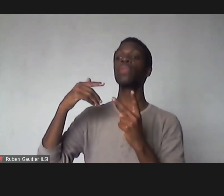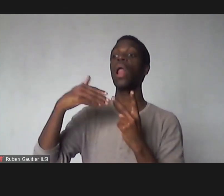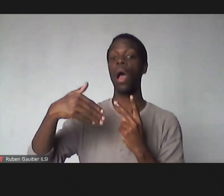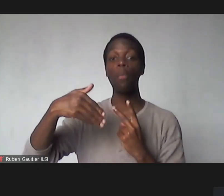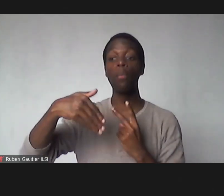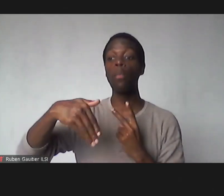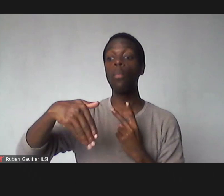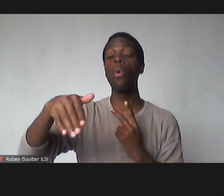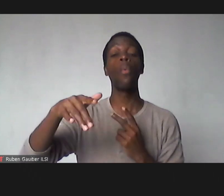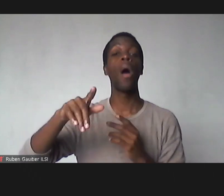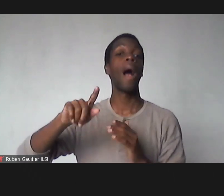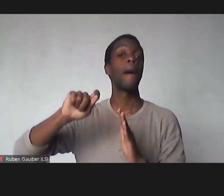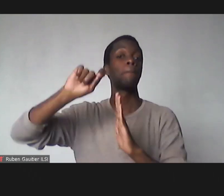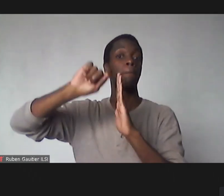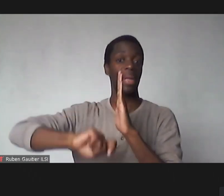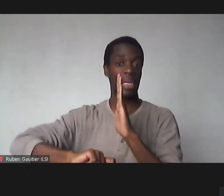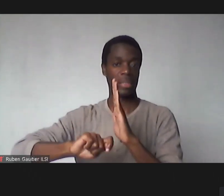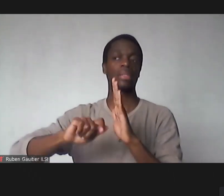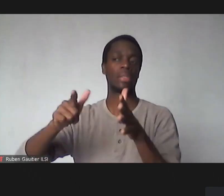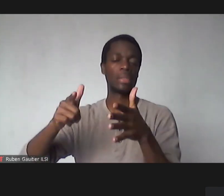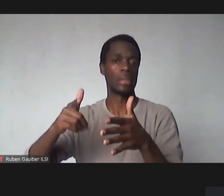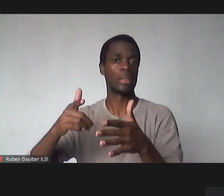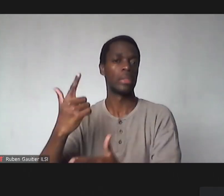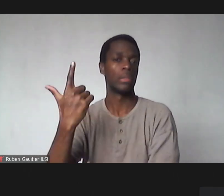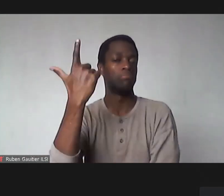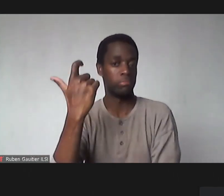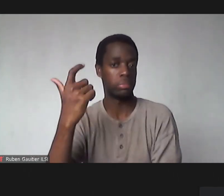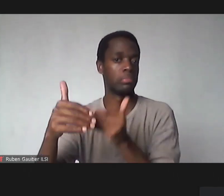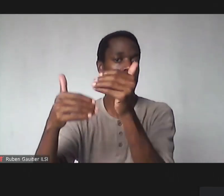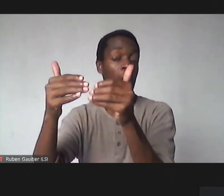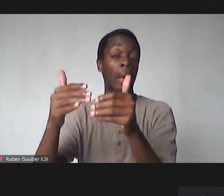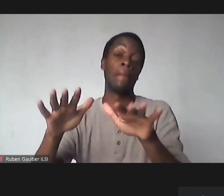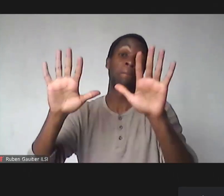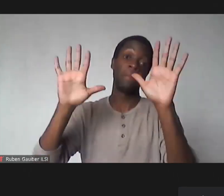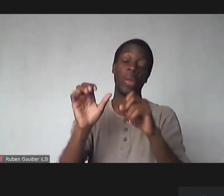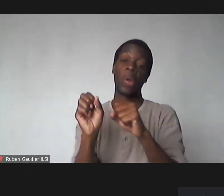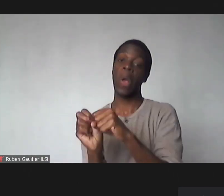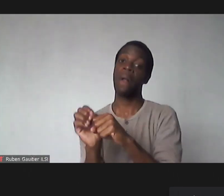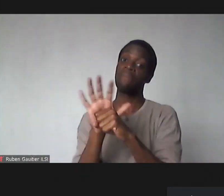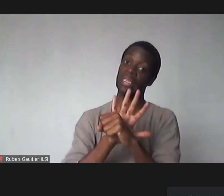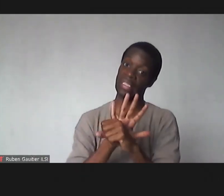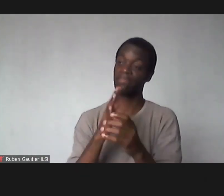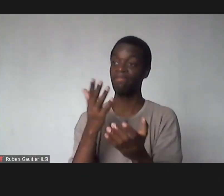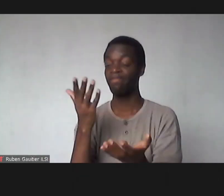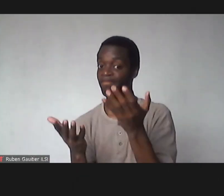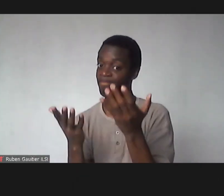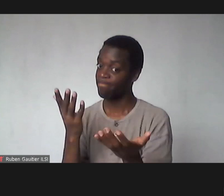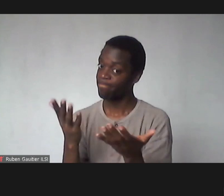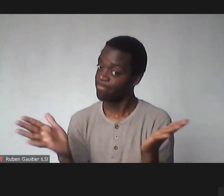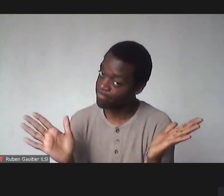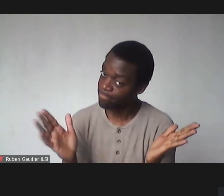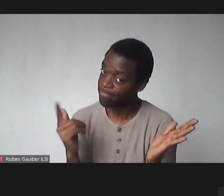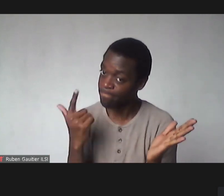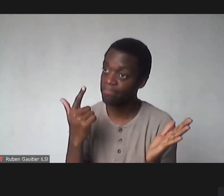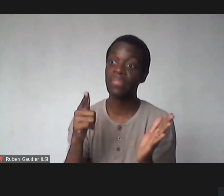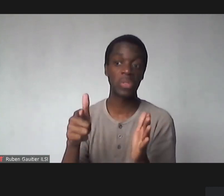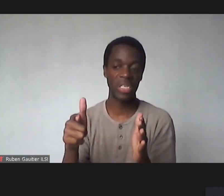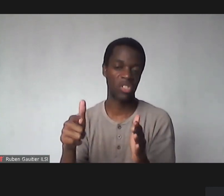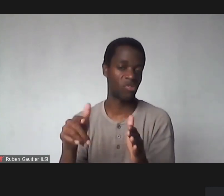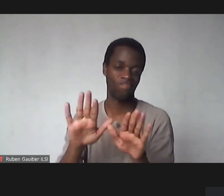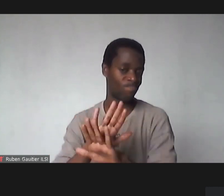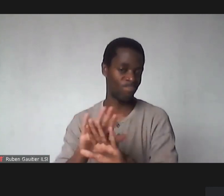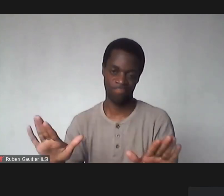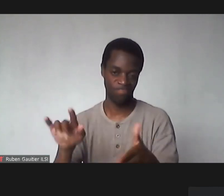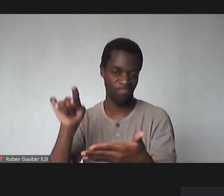pero infelizmente, por el tema de coronavirus, no vamos a tener. Tal vez en el próximo año todavía no está muy,